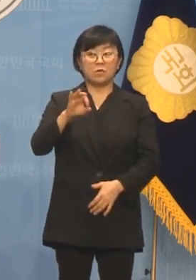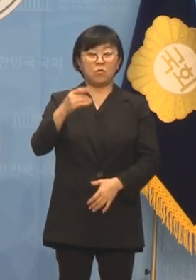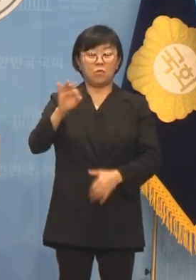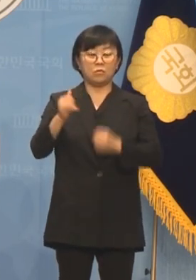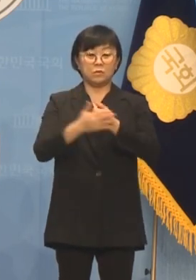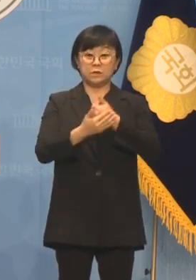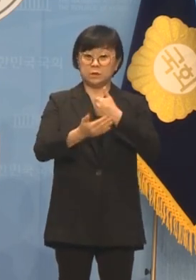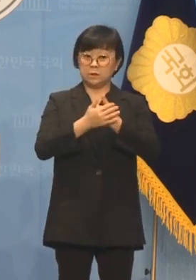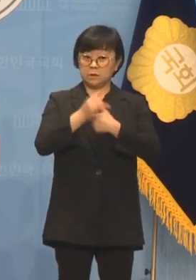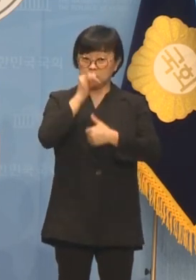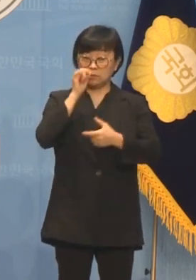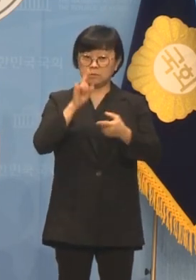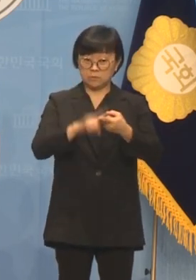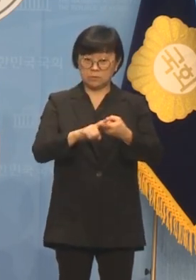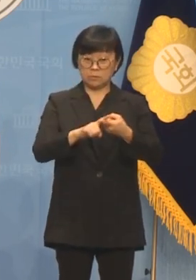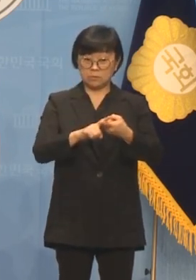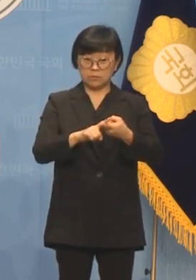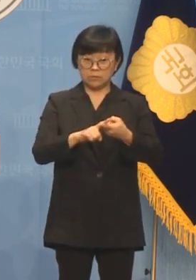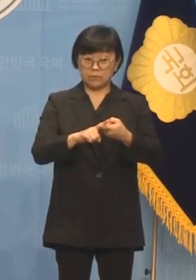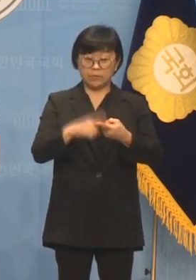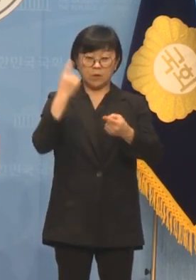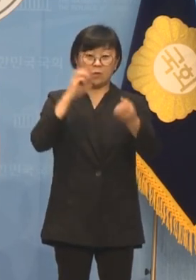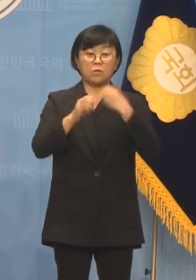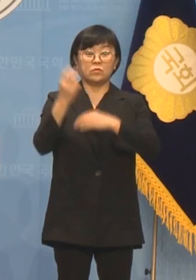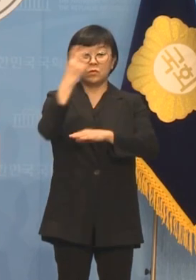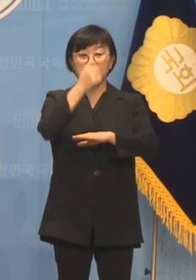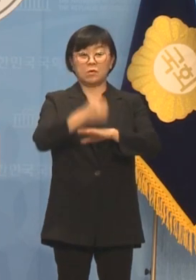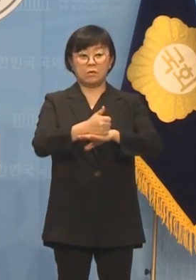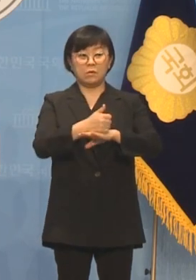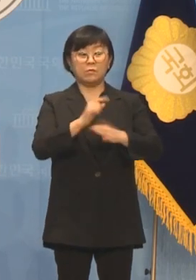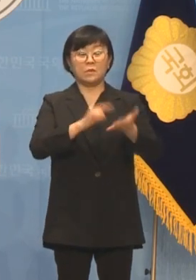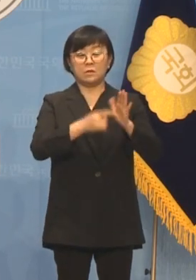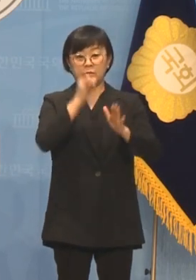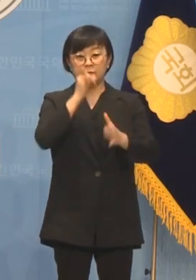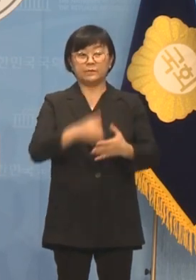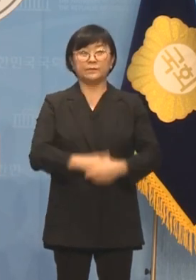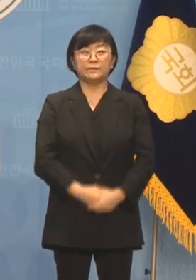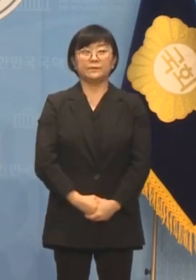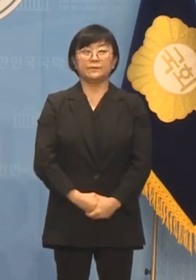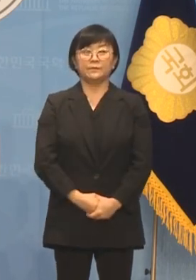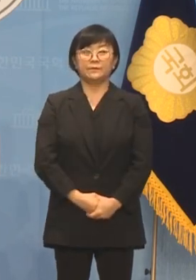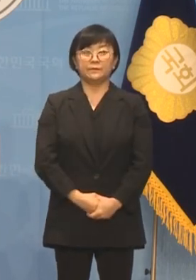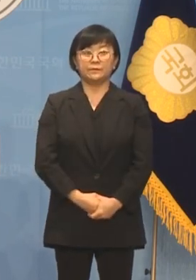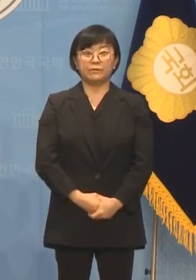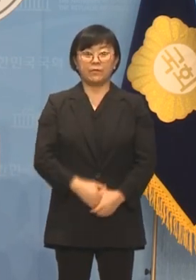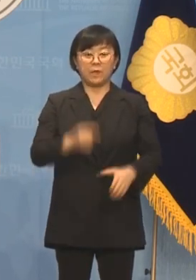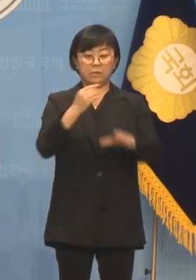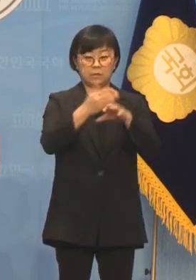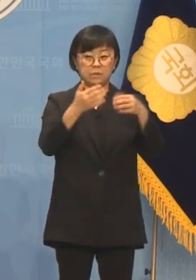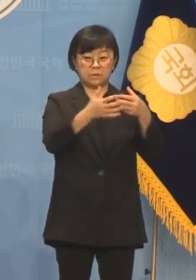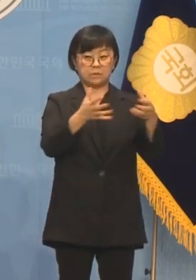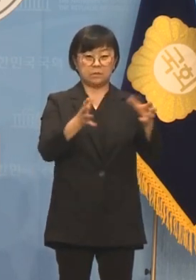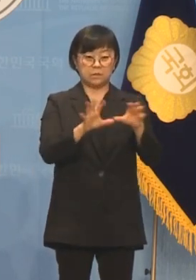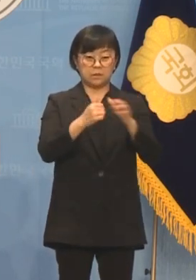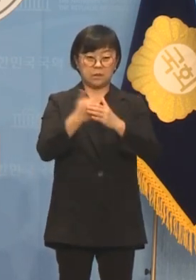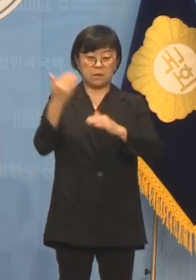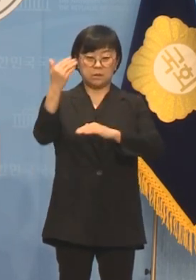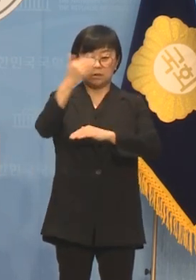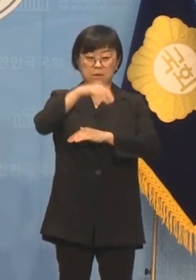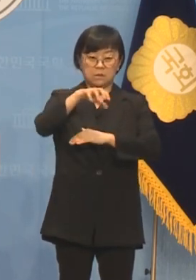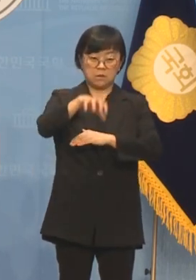지지를 받고 있다는 것은 여론조사에 반영되어 나타났습니다 민주당 전략